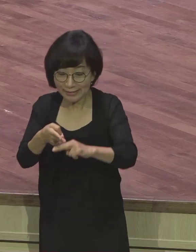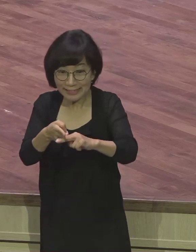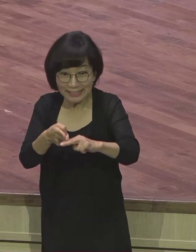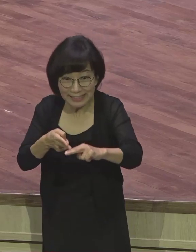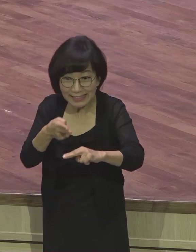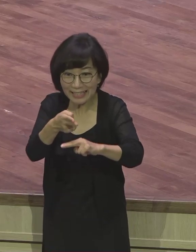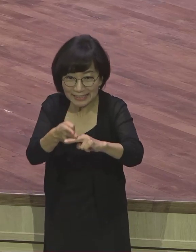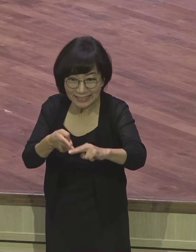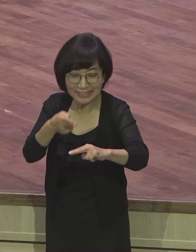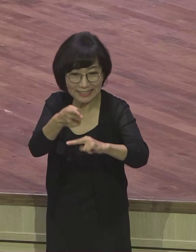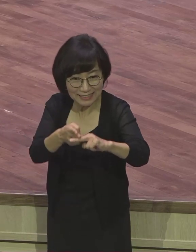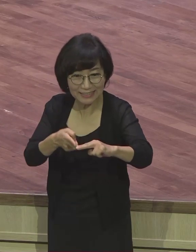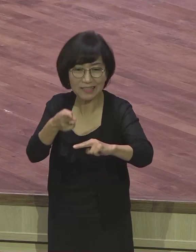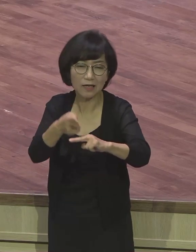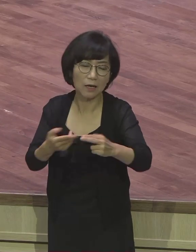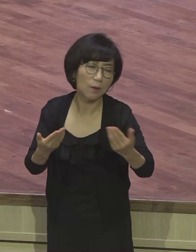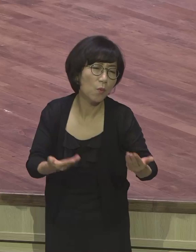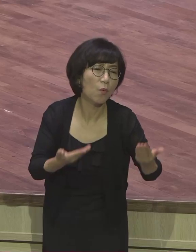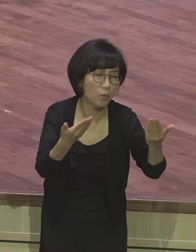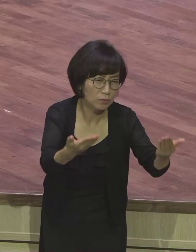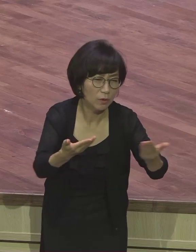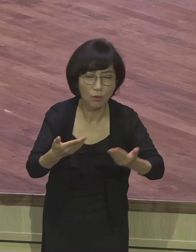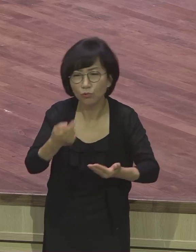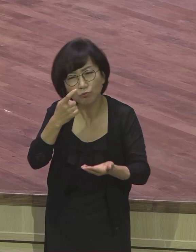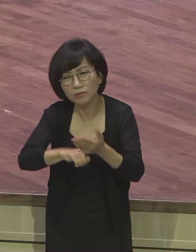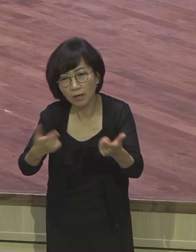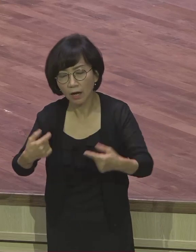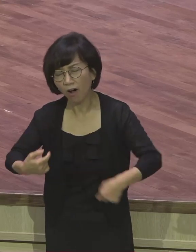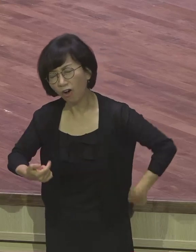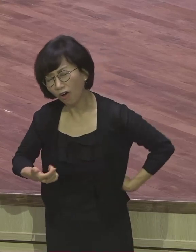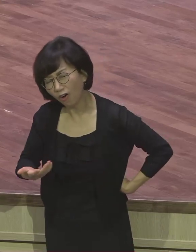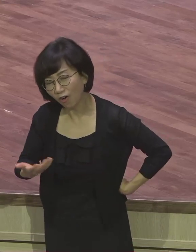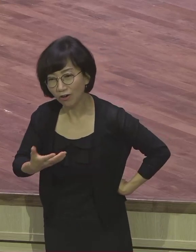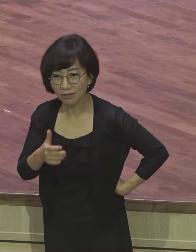가서 헌신한 식당 은사. 그것도 쉬운 거 하면 허리 아픕니다.